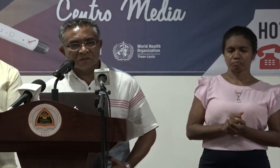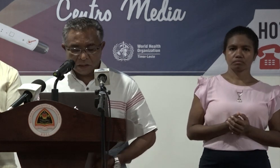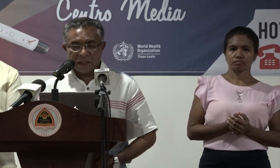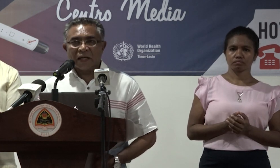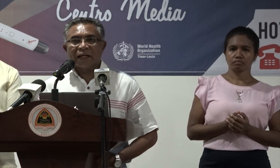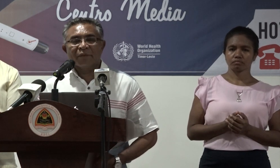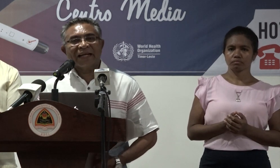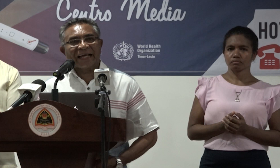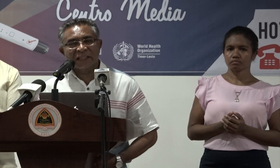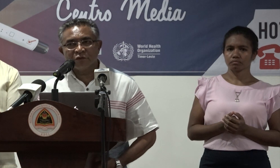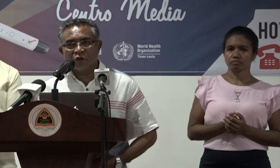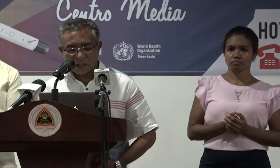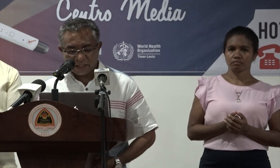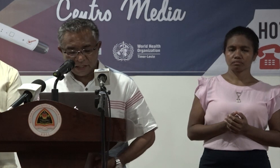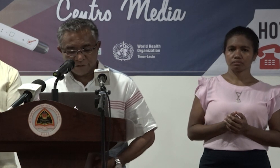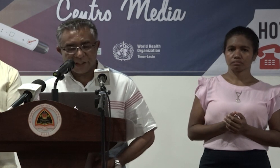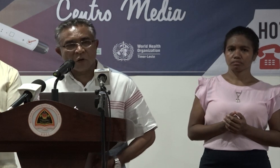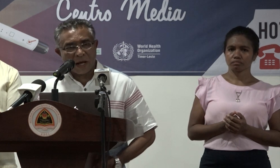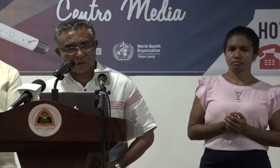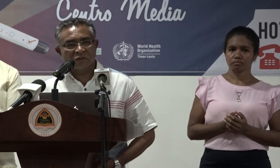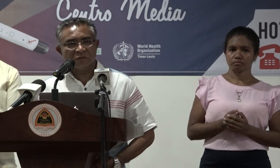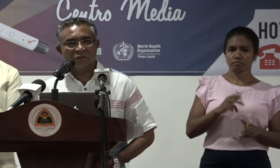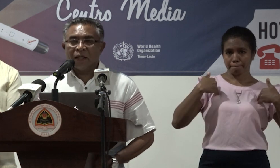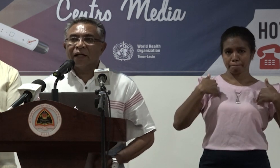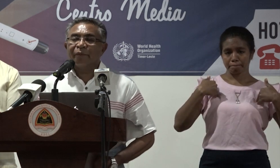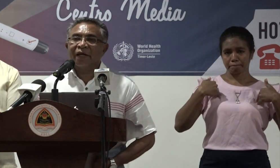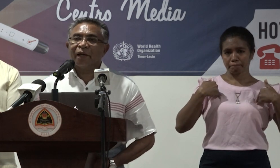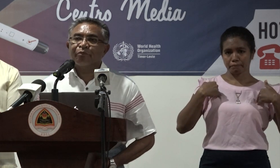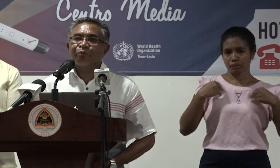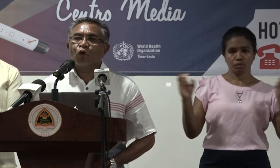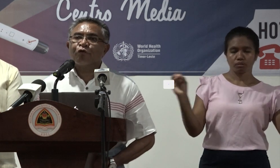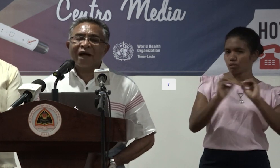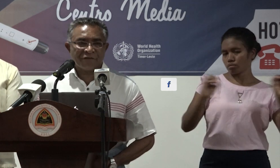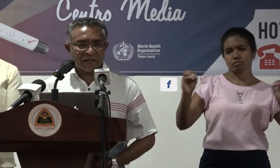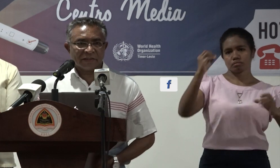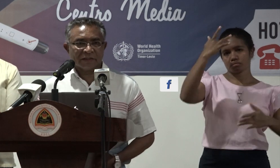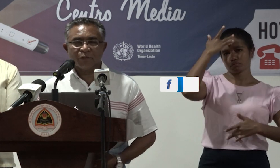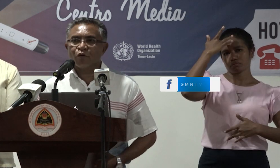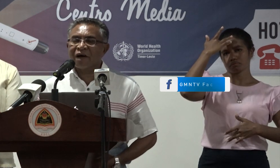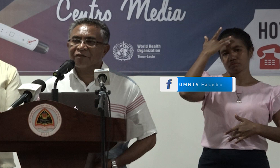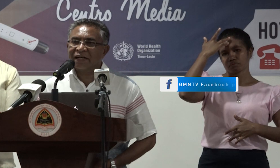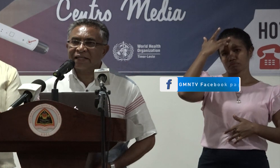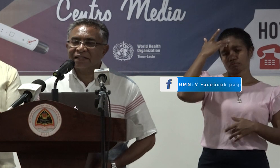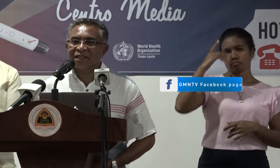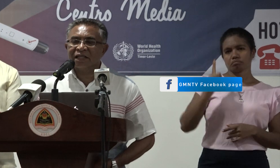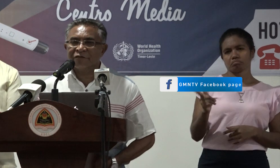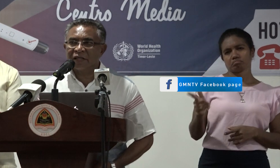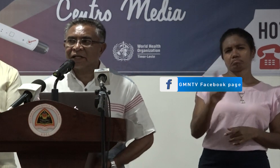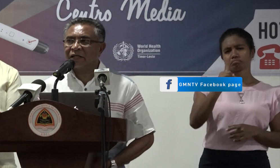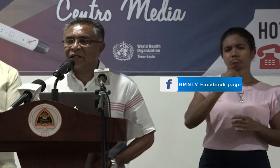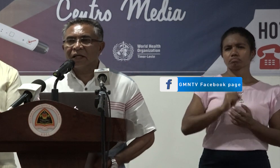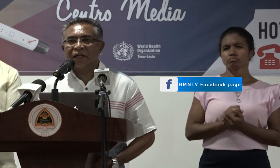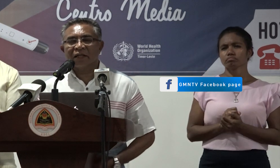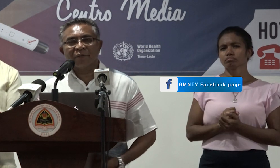resultado, nebe negativo ona ihe 24. Nebe provável. Provável ne